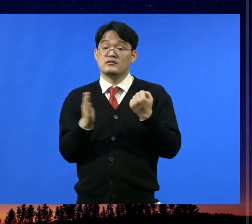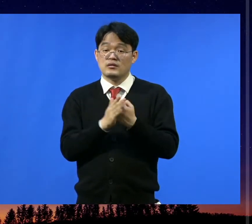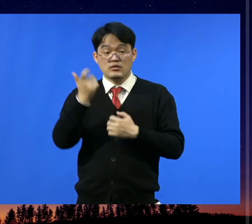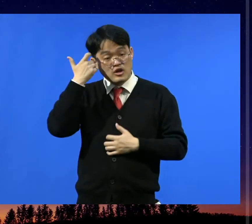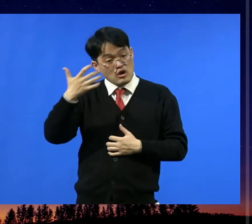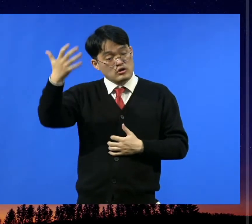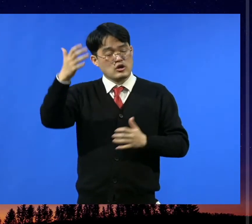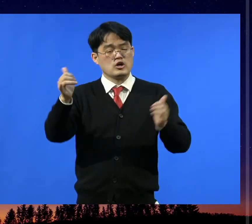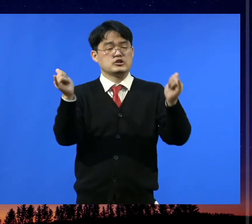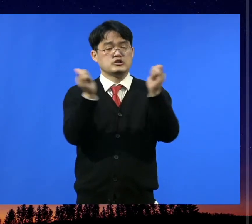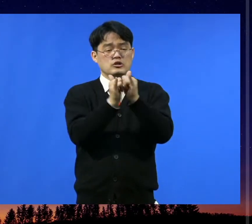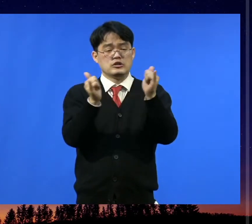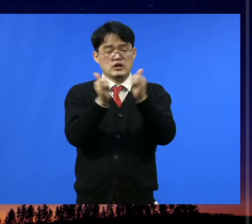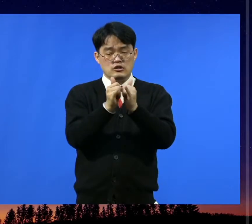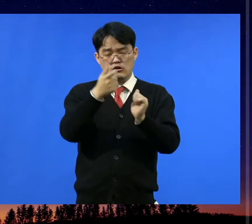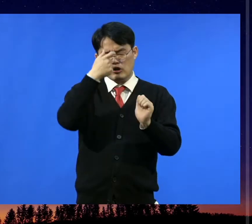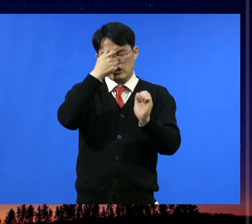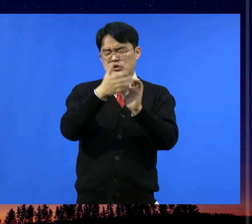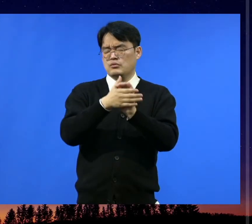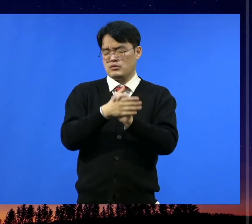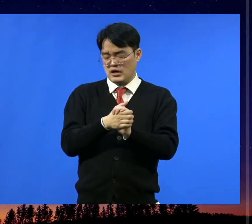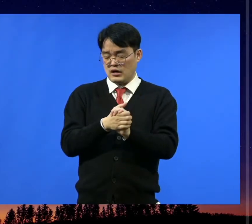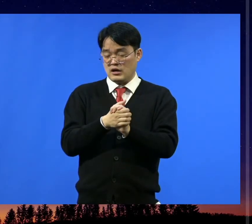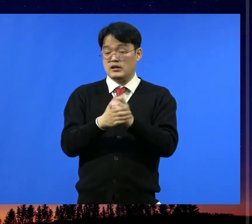특별히 중요한 위치에 처져 있는데,